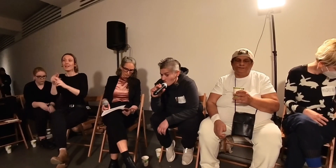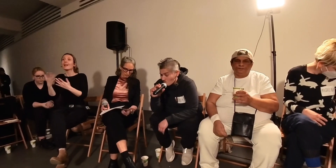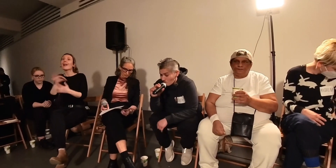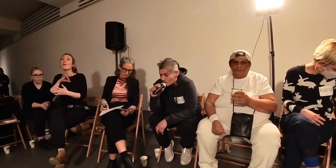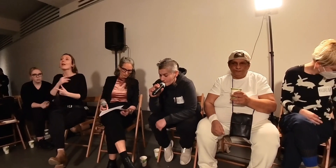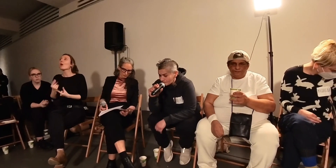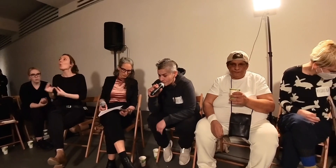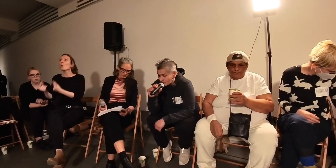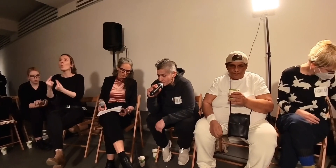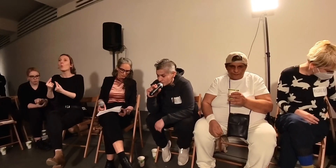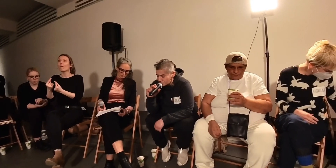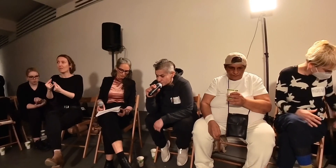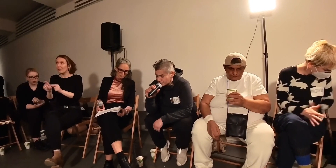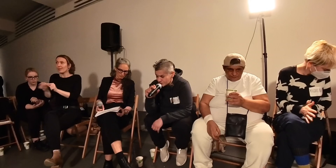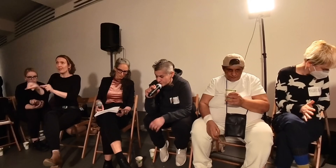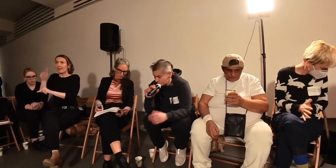a